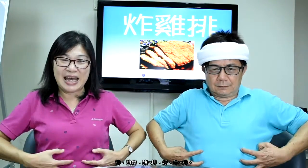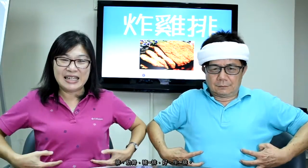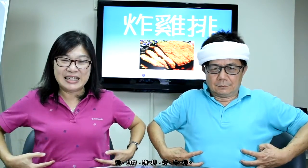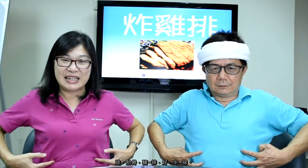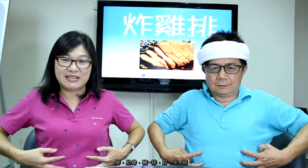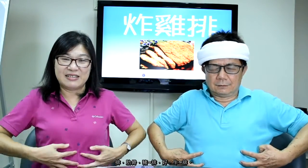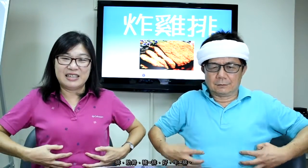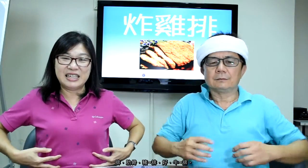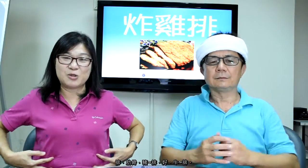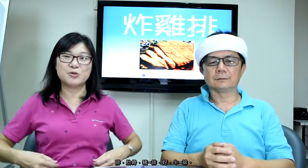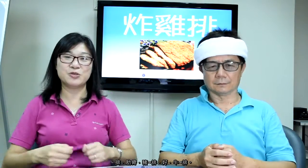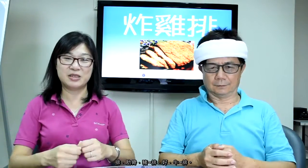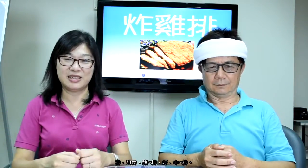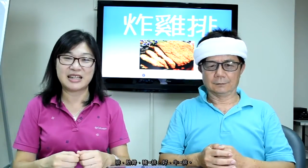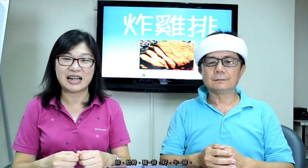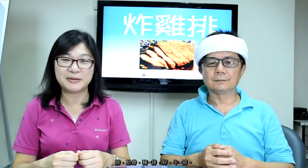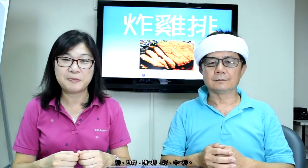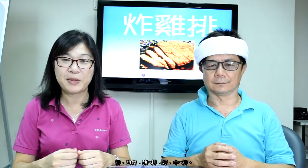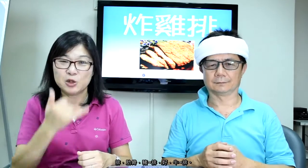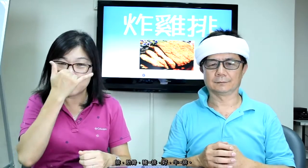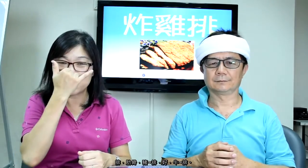排，好，肋骨，好，大概猪